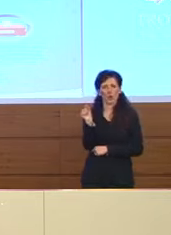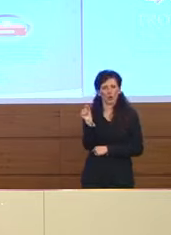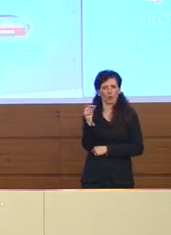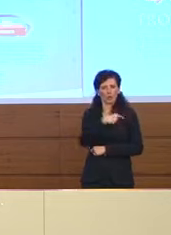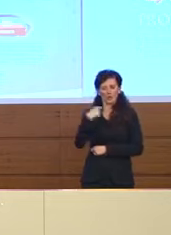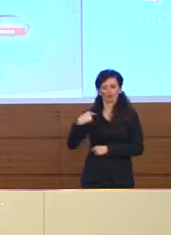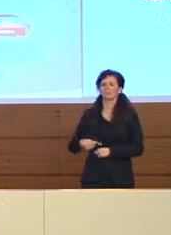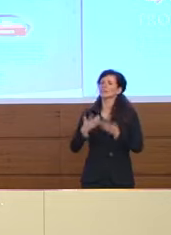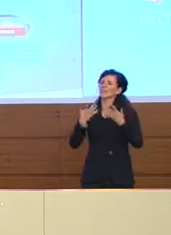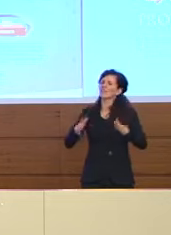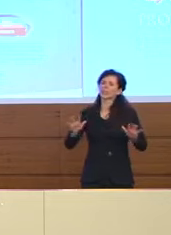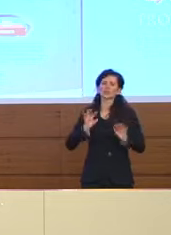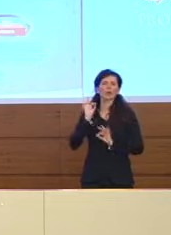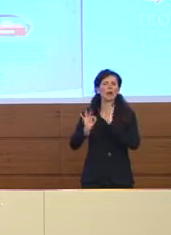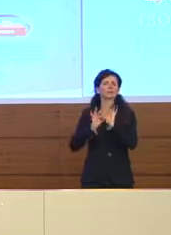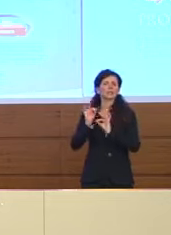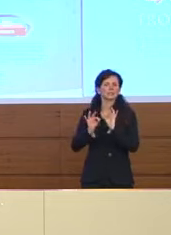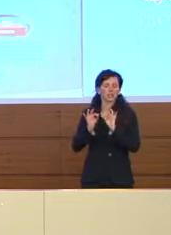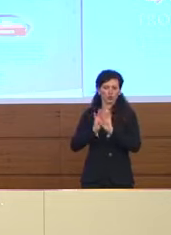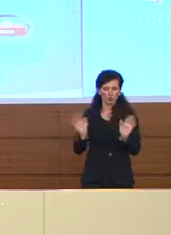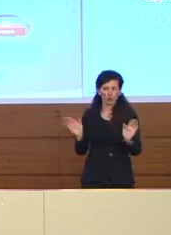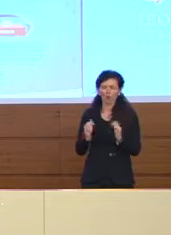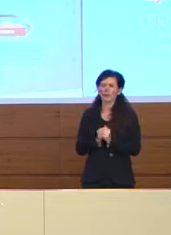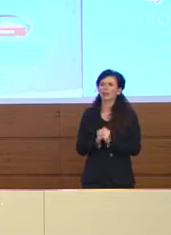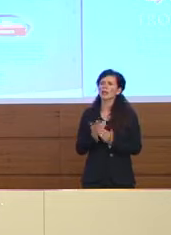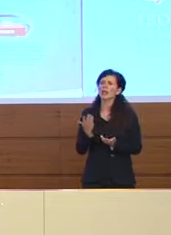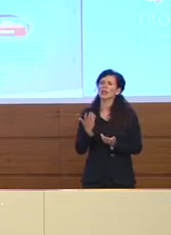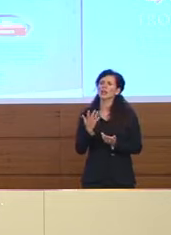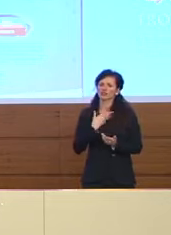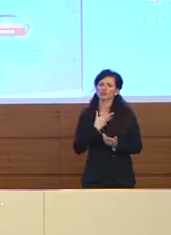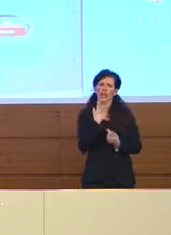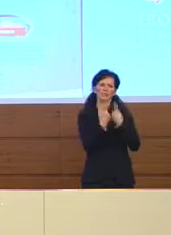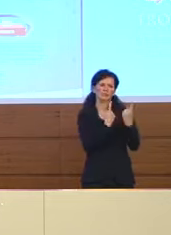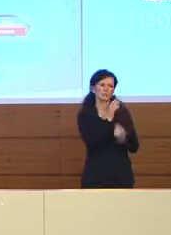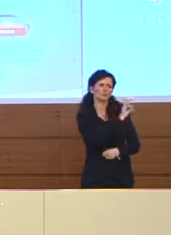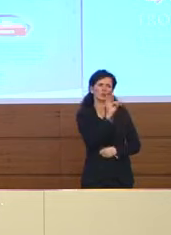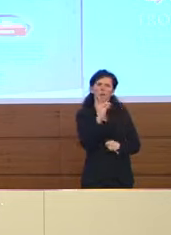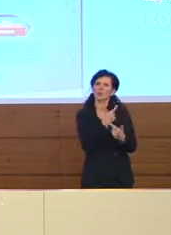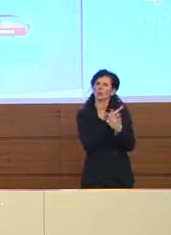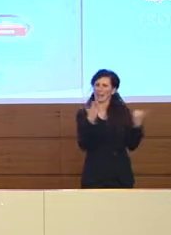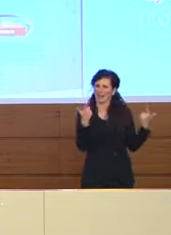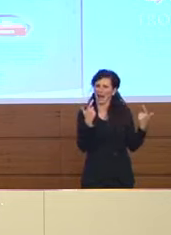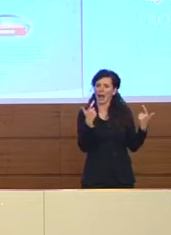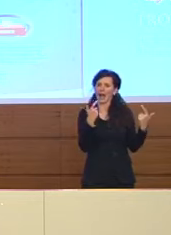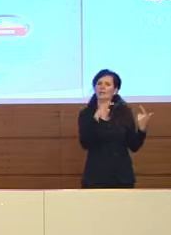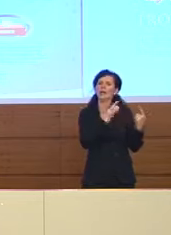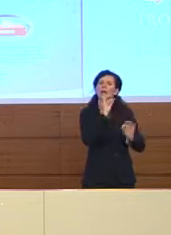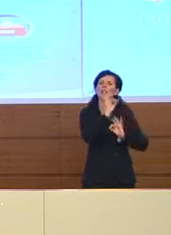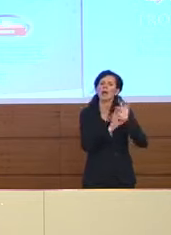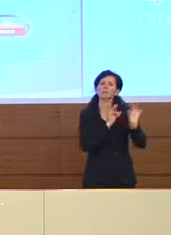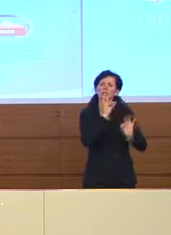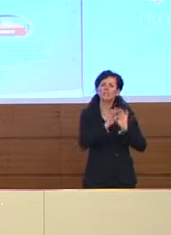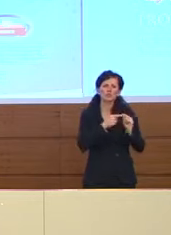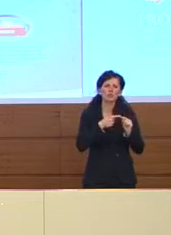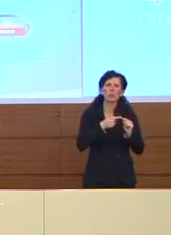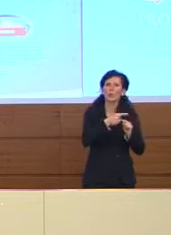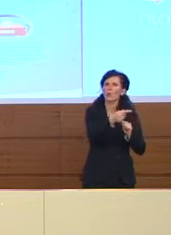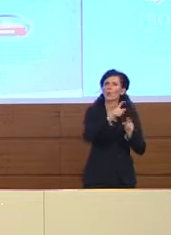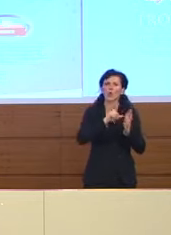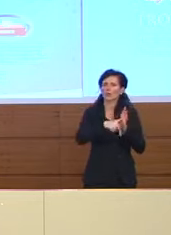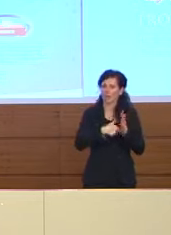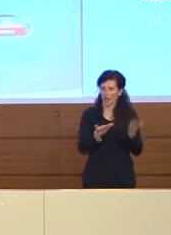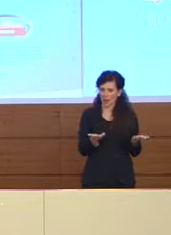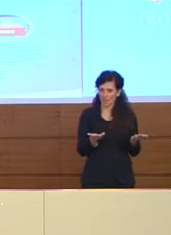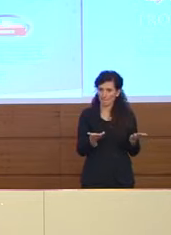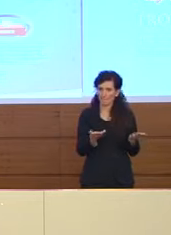riabilitazione volevo capire per i casi più cari più gravi più seri quanto è lunga la riabilitazione e soprattutto quali possono essere le